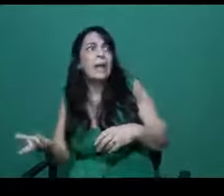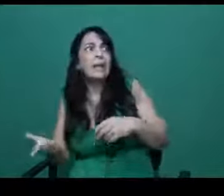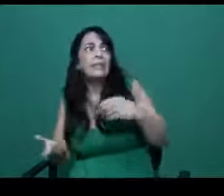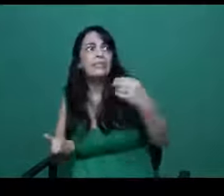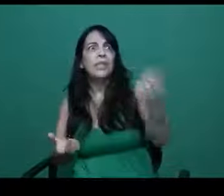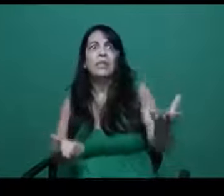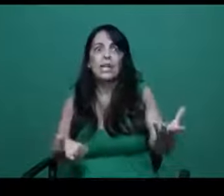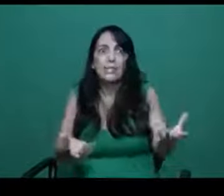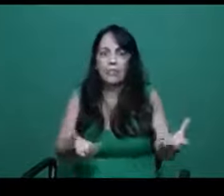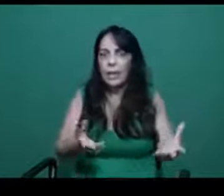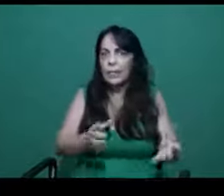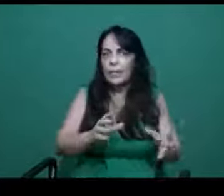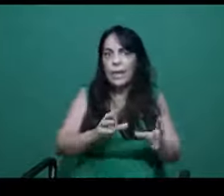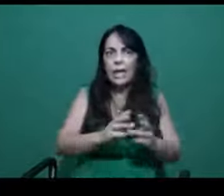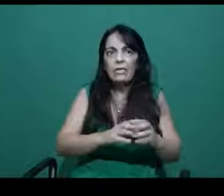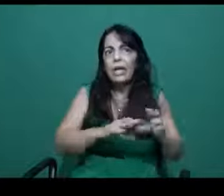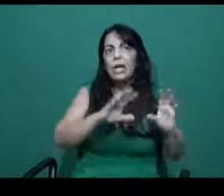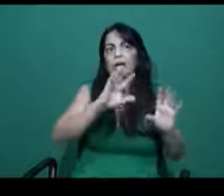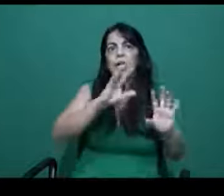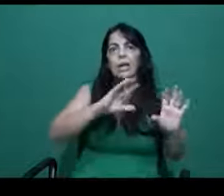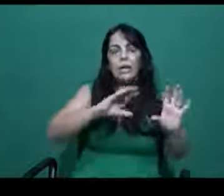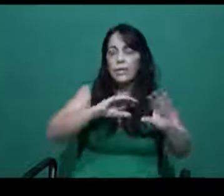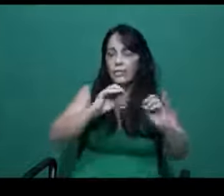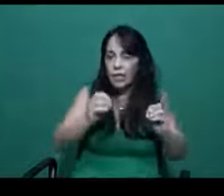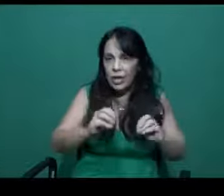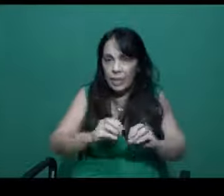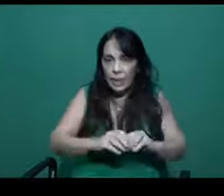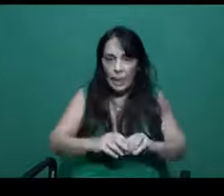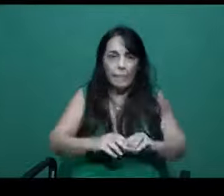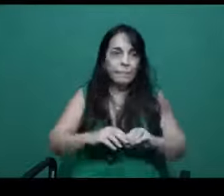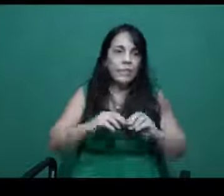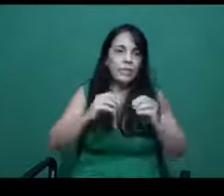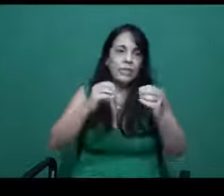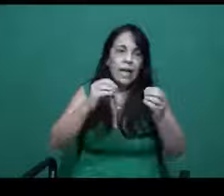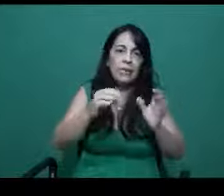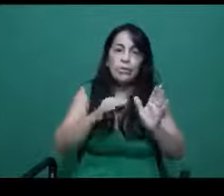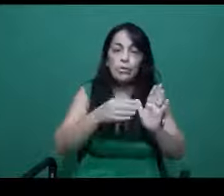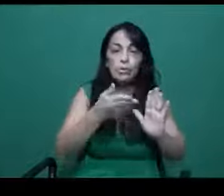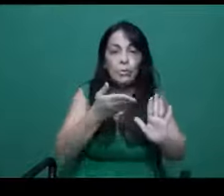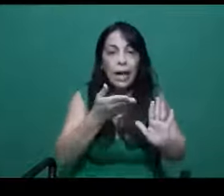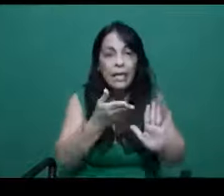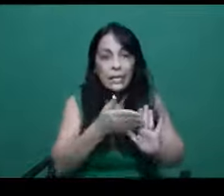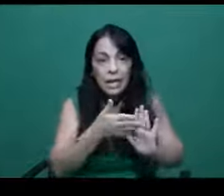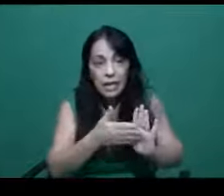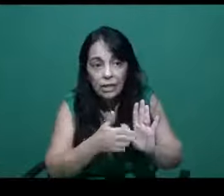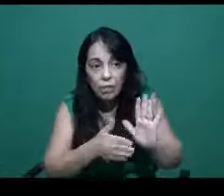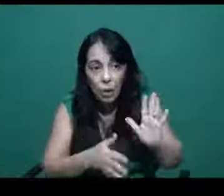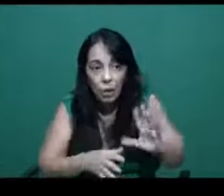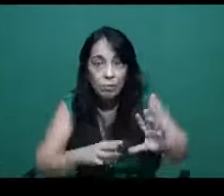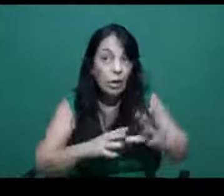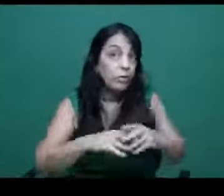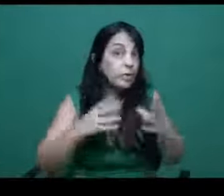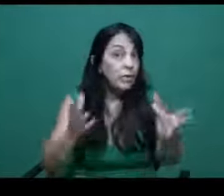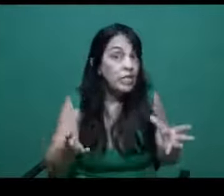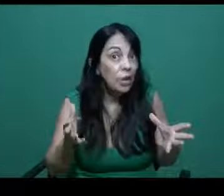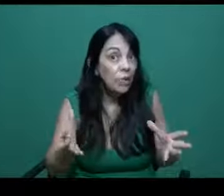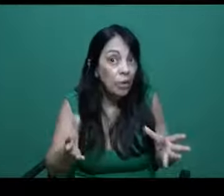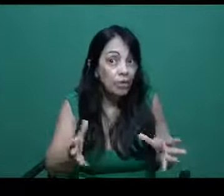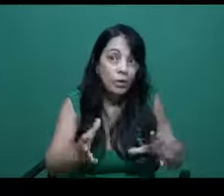nada via o que vinha primeiro, enfim, fizemos uma receita de bolo. Não, vamos fazer o bolo, vamos